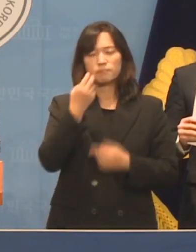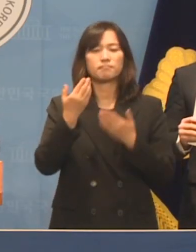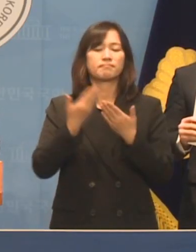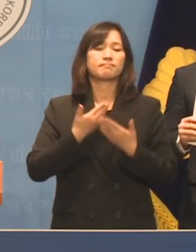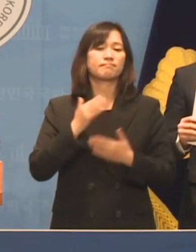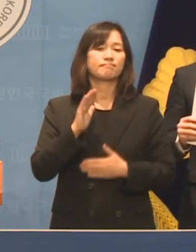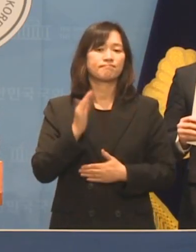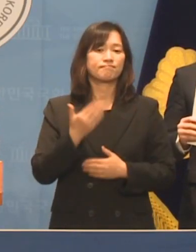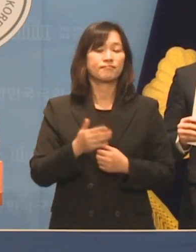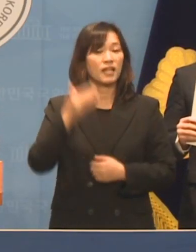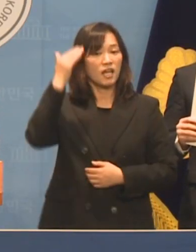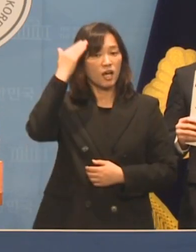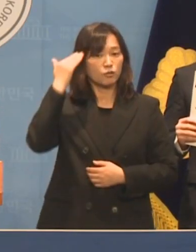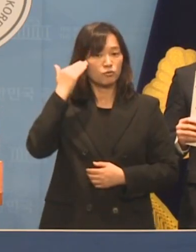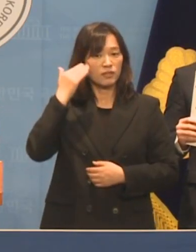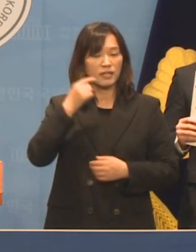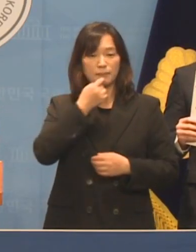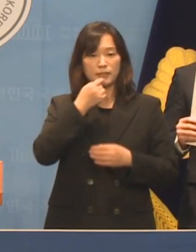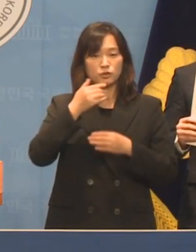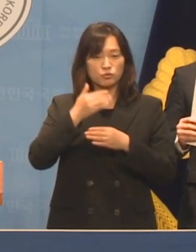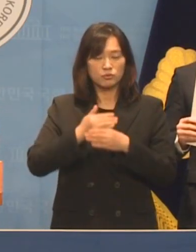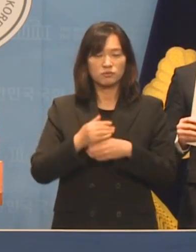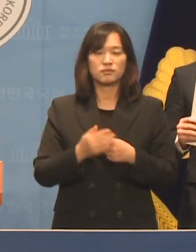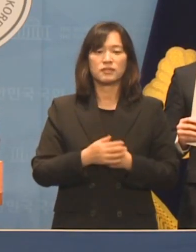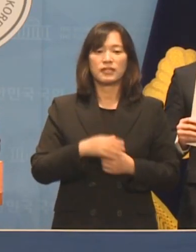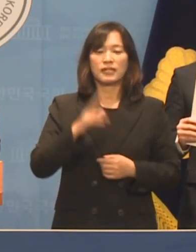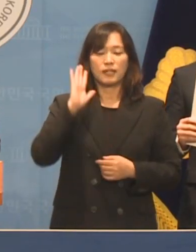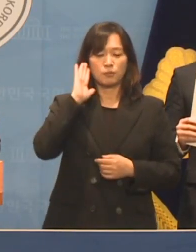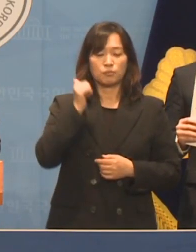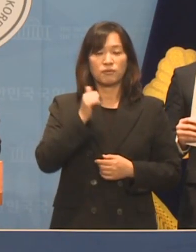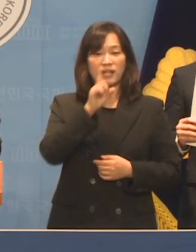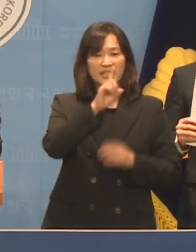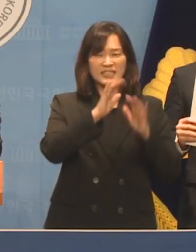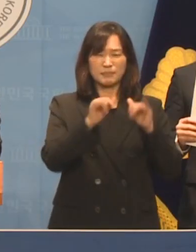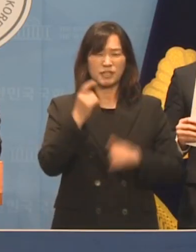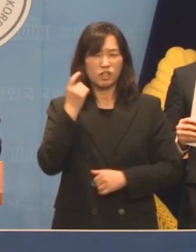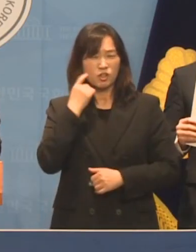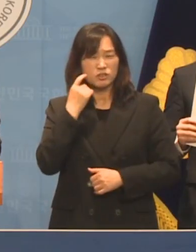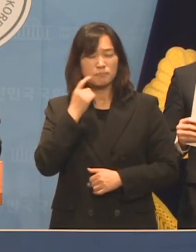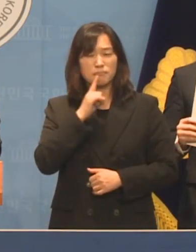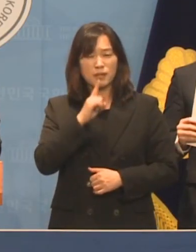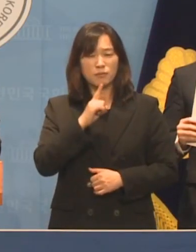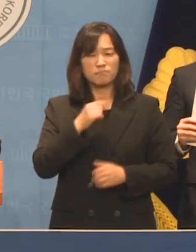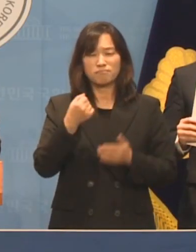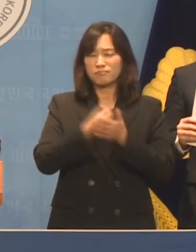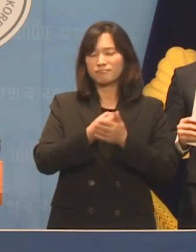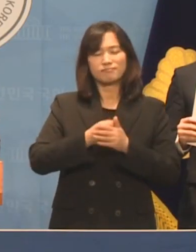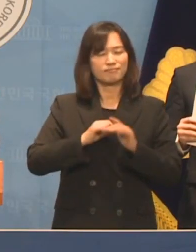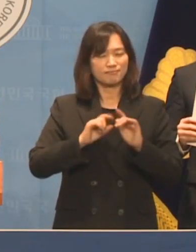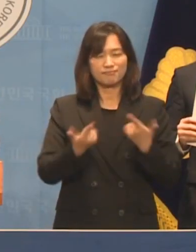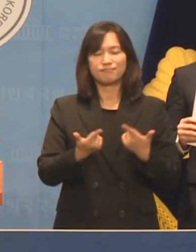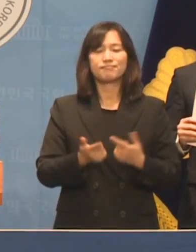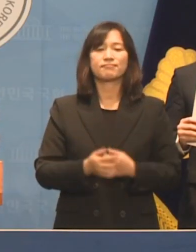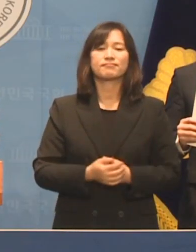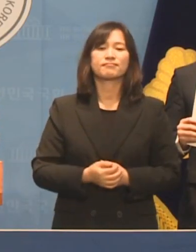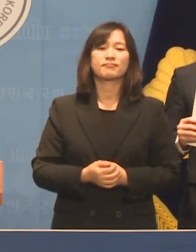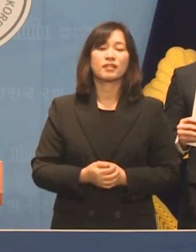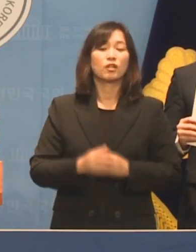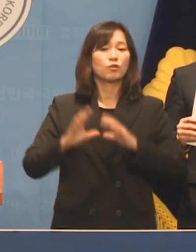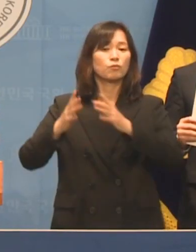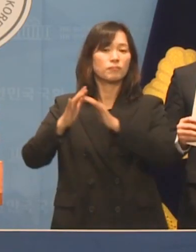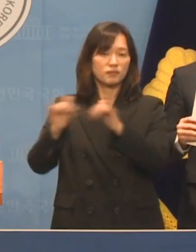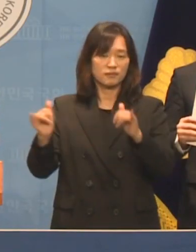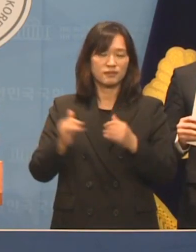합니다. 대한민국의 민주주의는 대통령 한 사람의 거짓말로 좌지우지 될 수 없습니다.